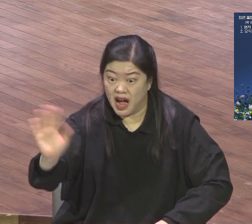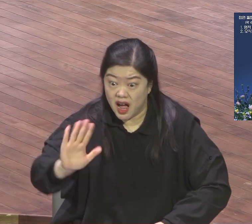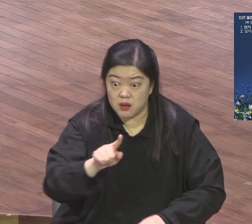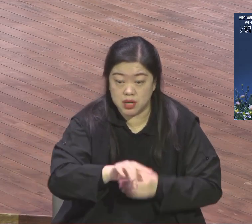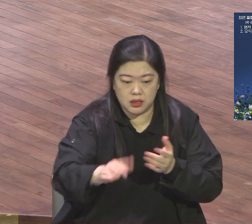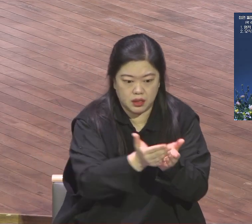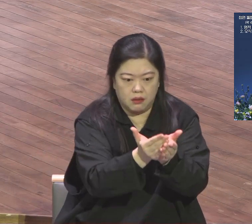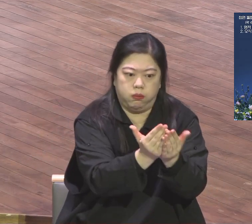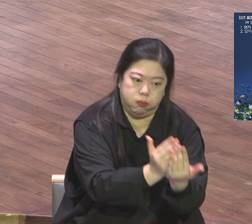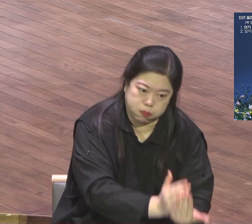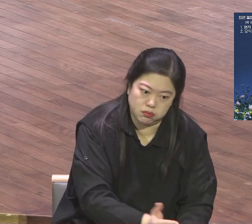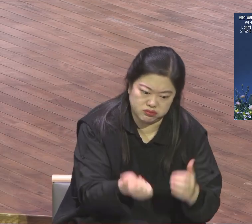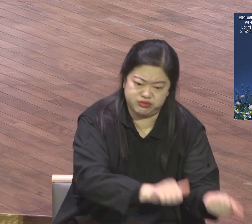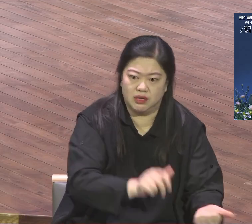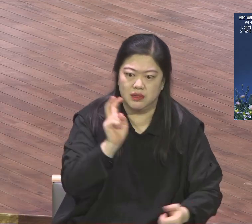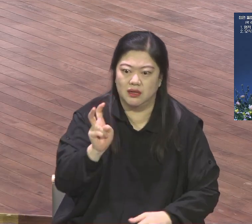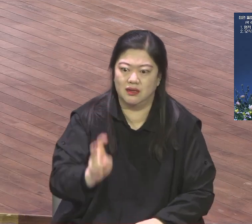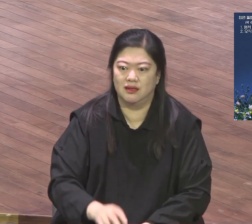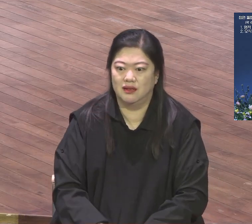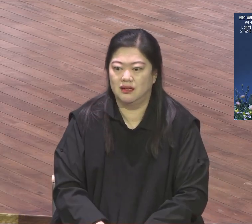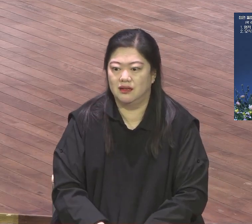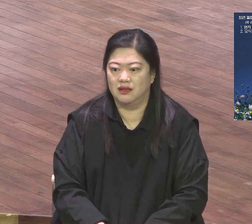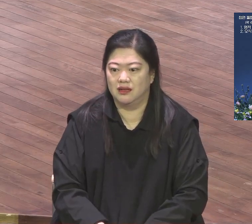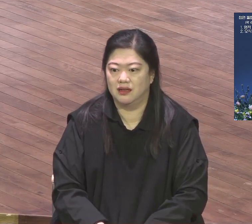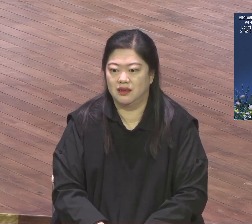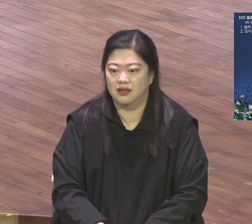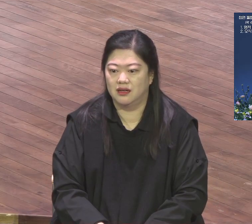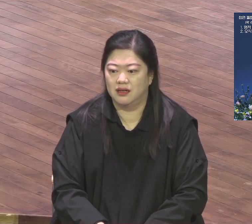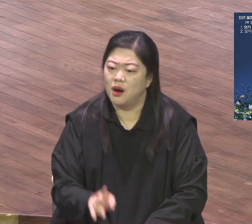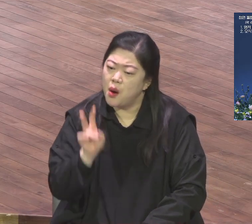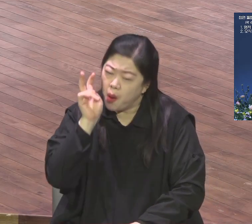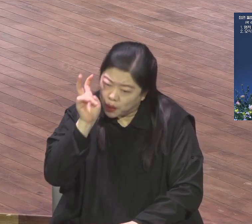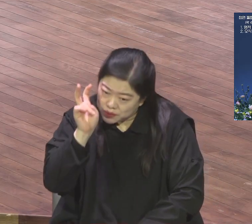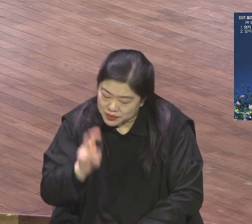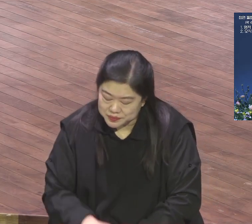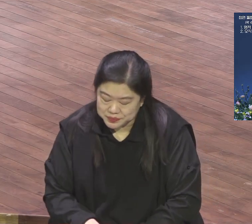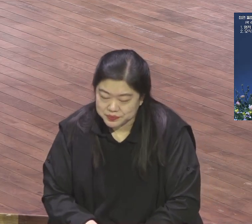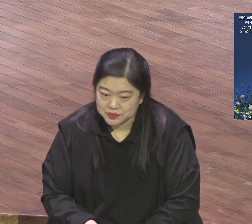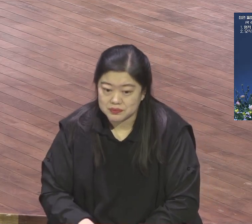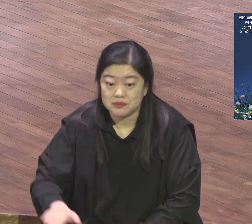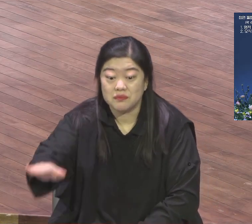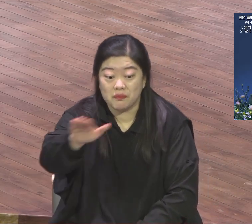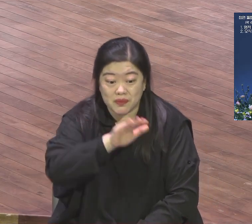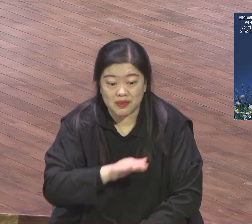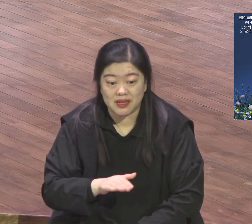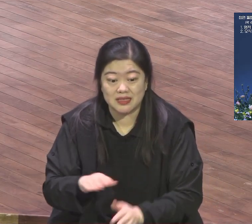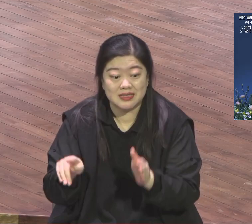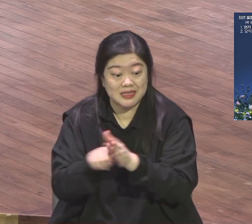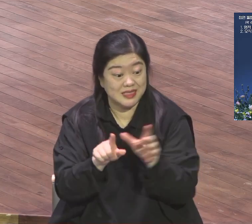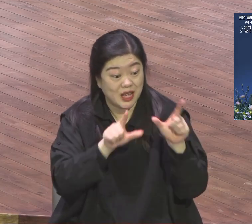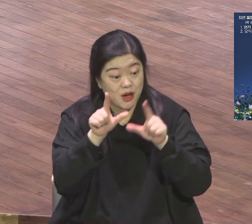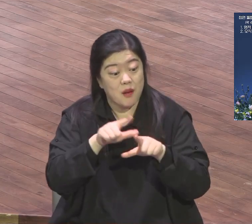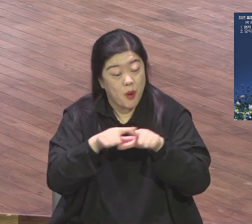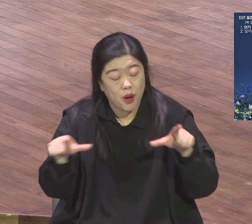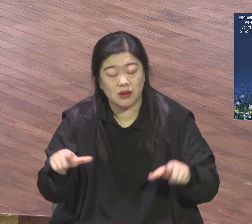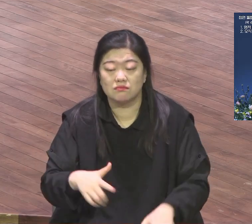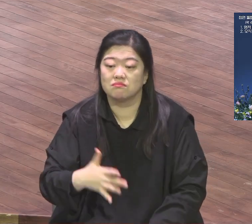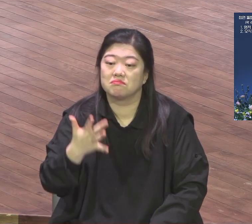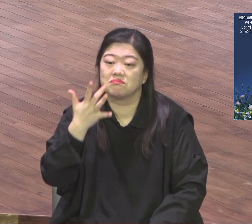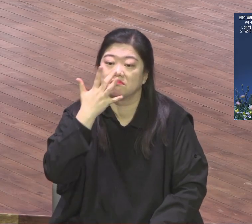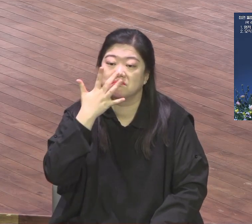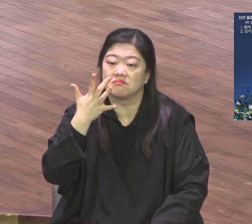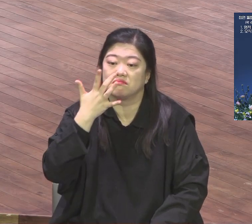혹시 여러분의 삶이 이렇게 이런 삶이 많지 않습니까? 평상시에는 아무런 감각 없이 살다가